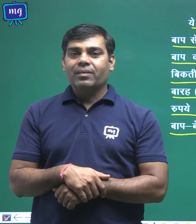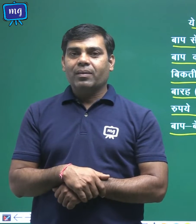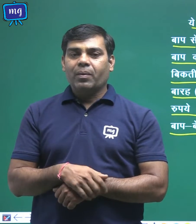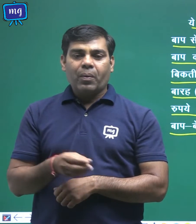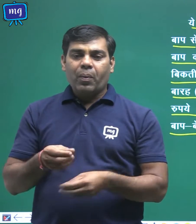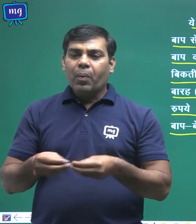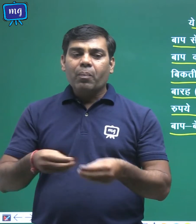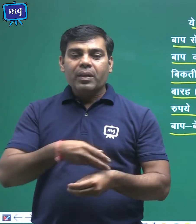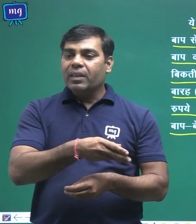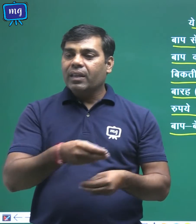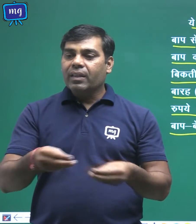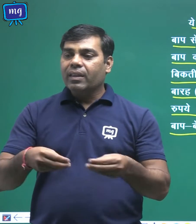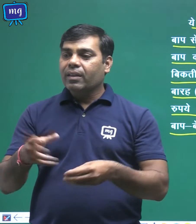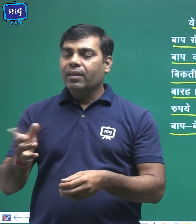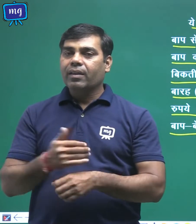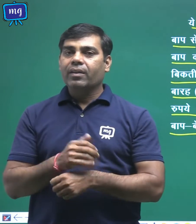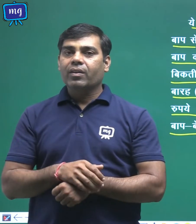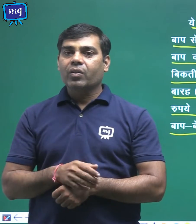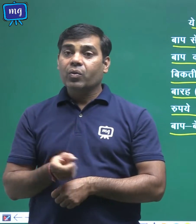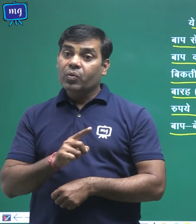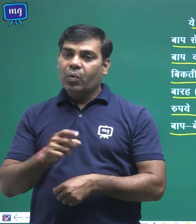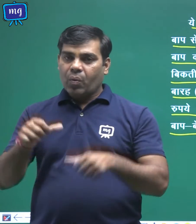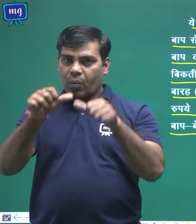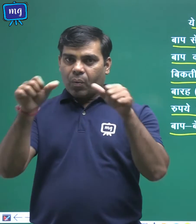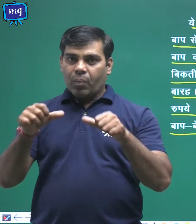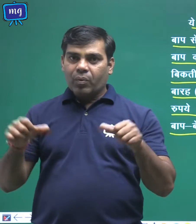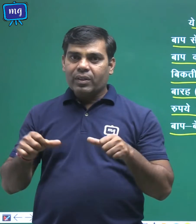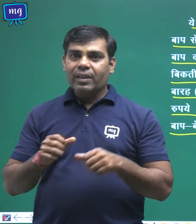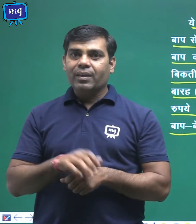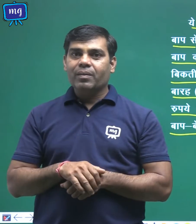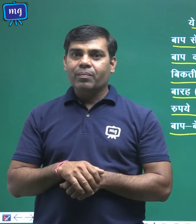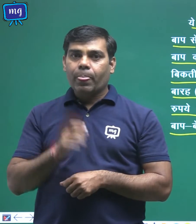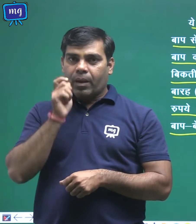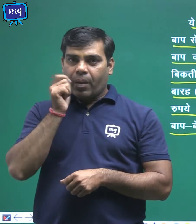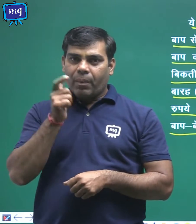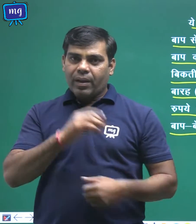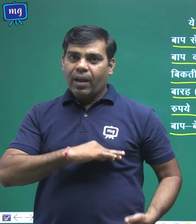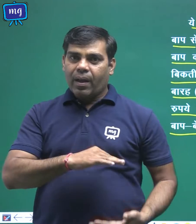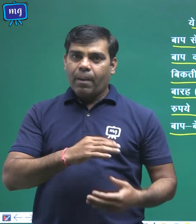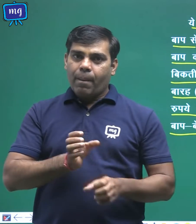बिकती थी। जो मूर्तियाँ बेटा बनाता था